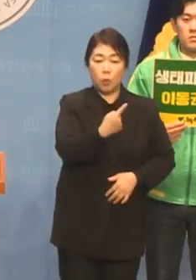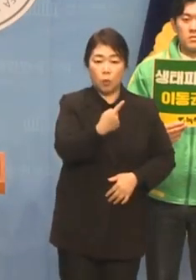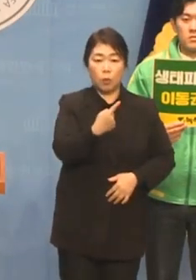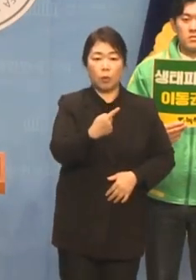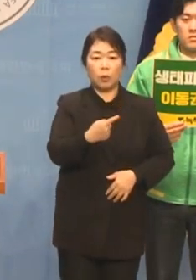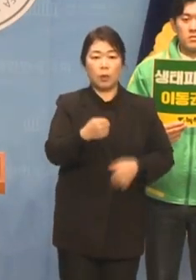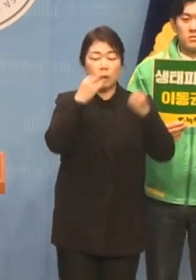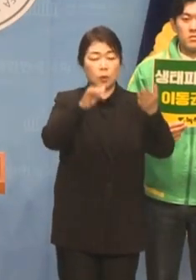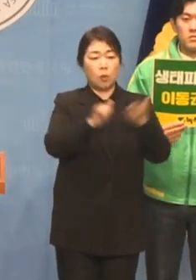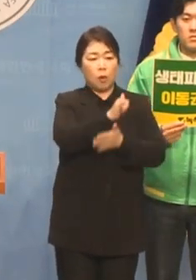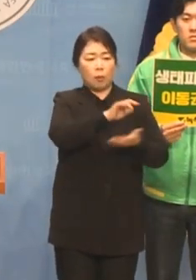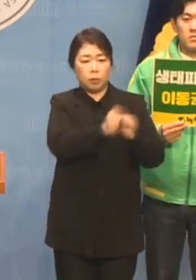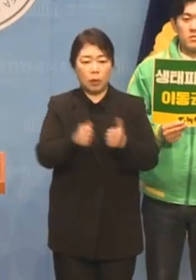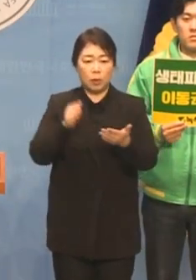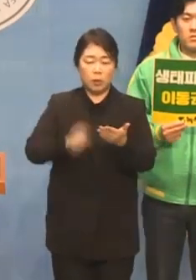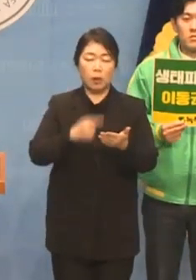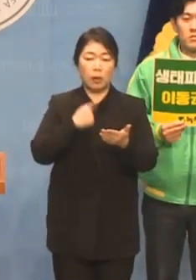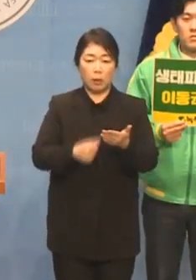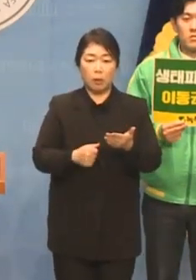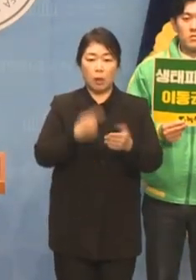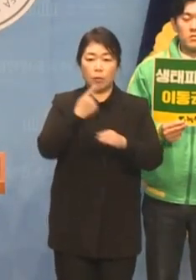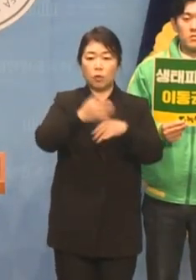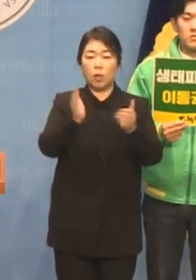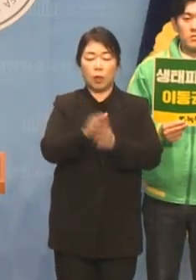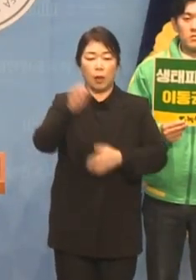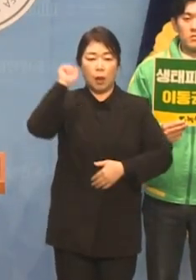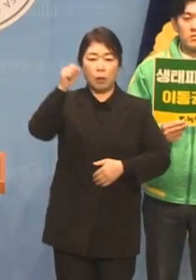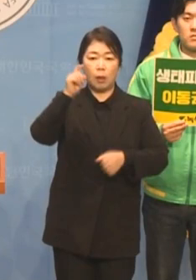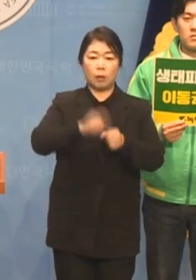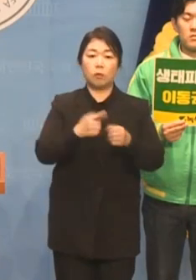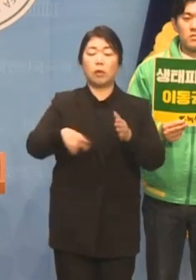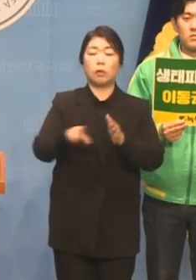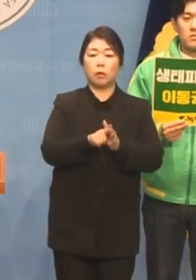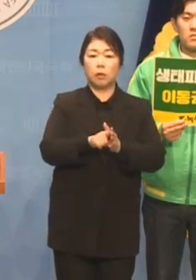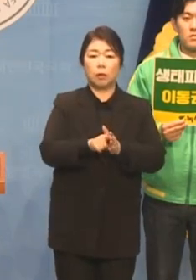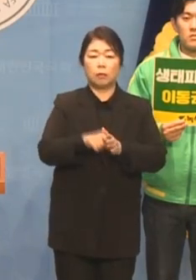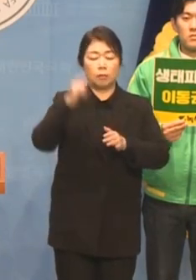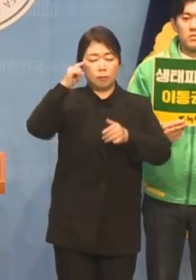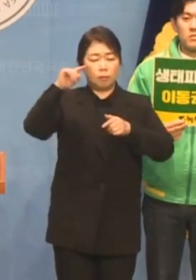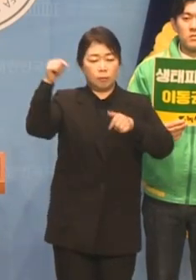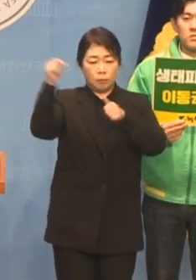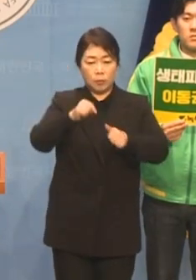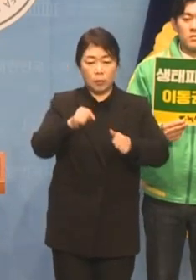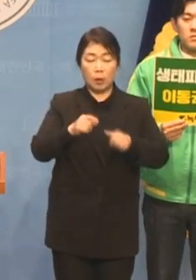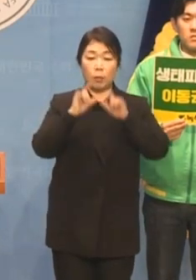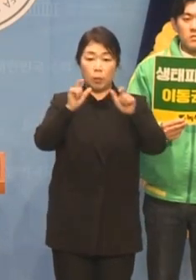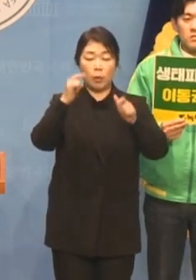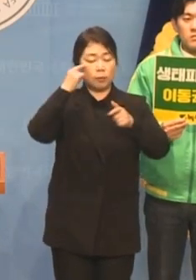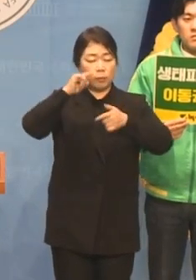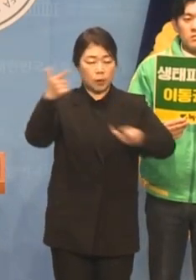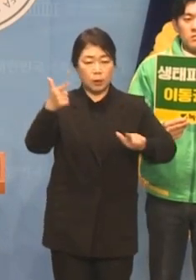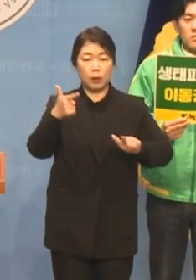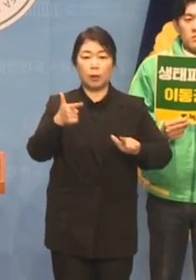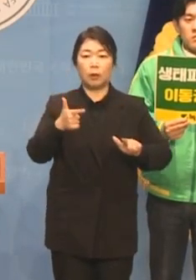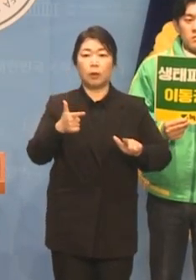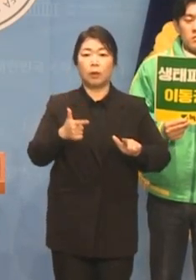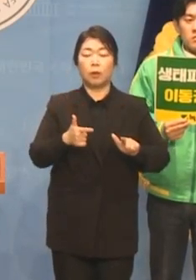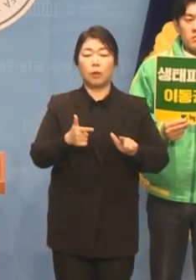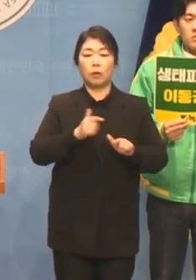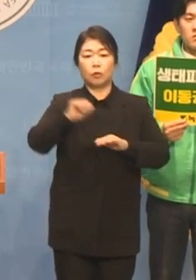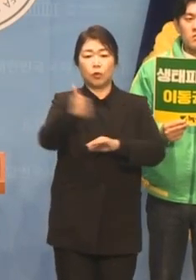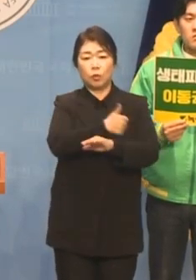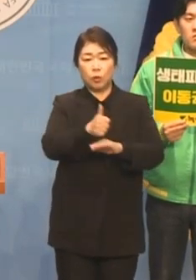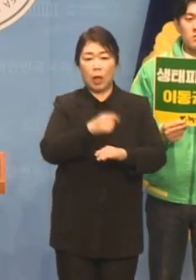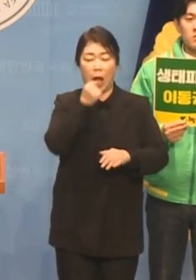비롯한 주류 정치 세력에 항의하기 위해 불 불복종 직접 행동을 했습니다 민주당사 출입문에 쇠사슬로